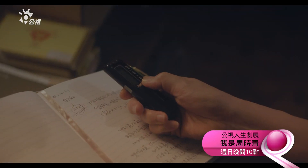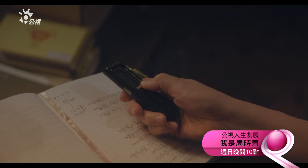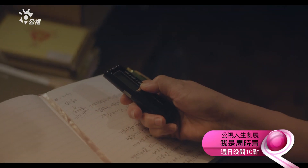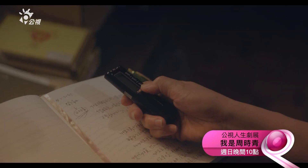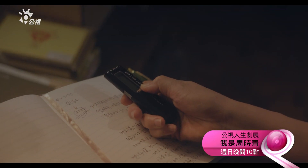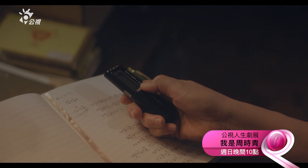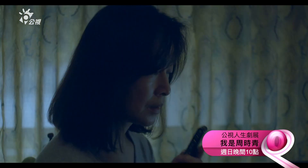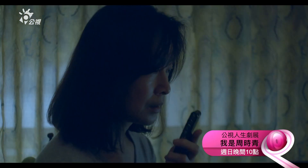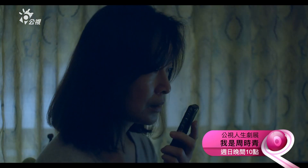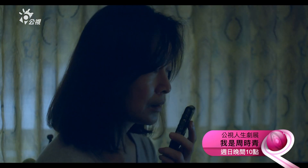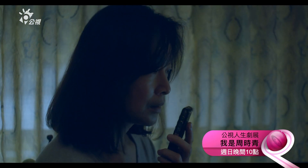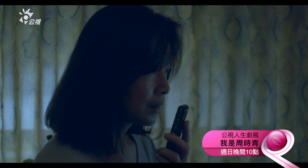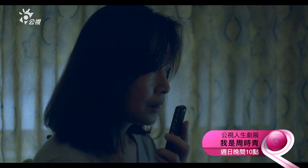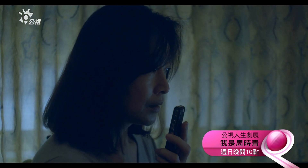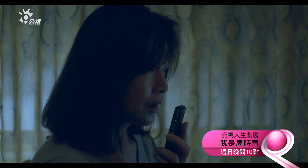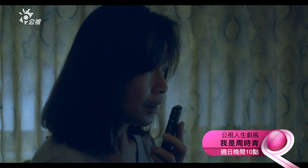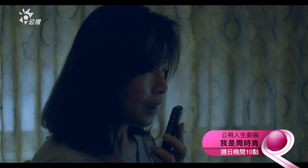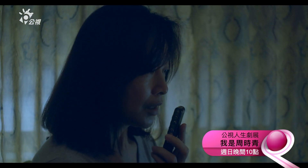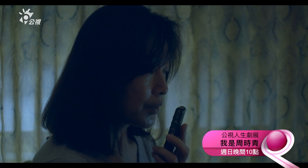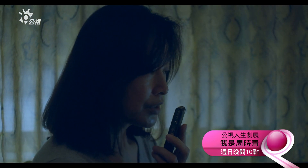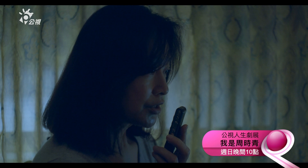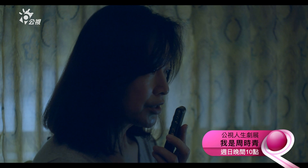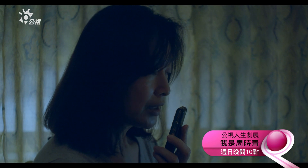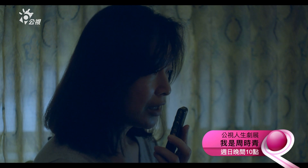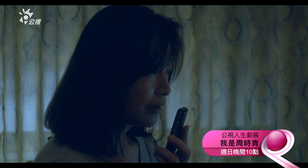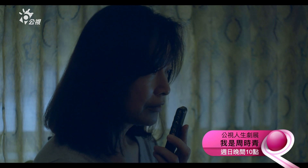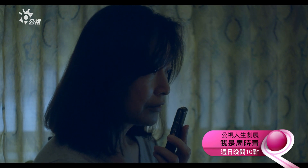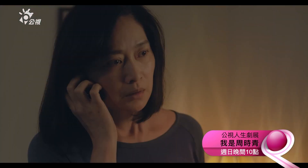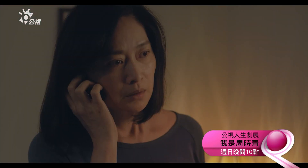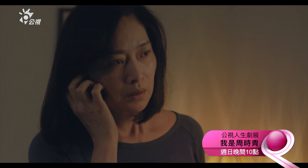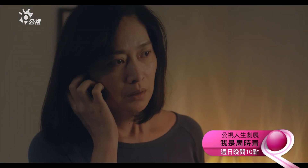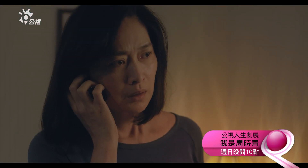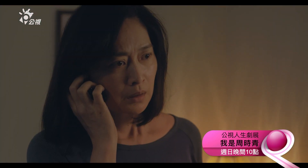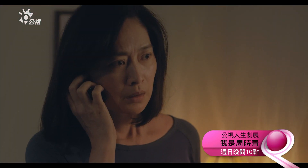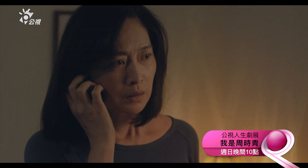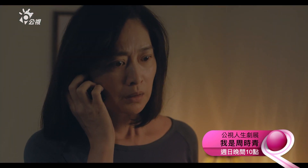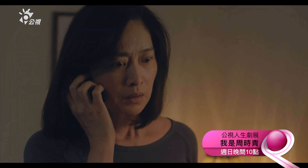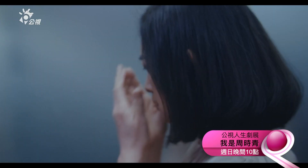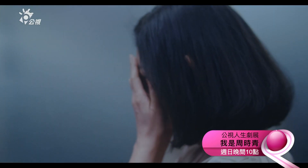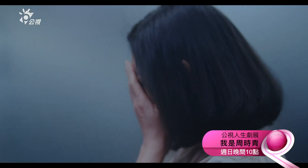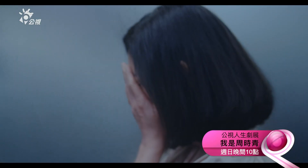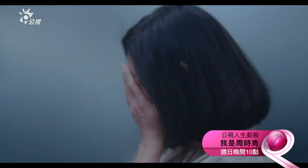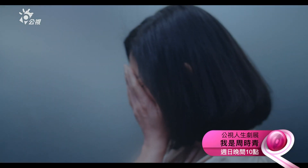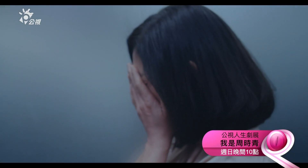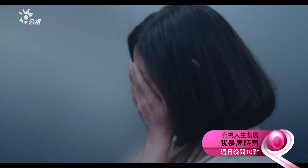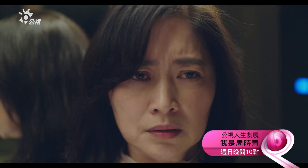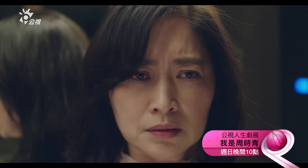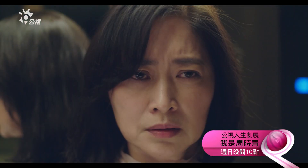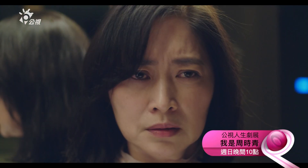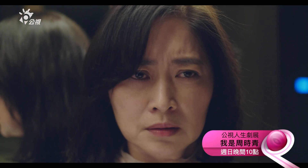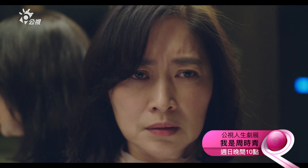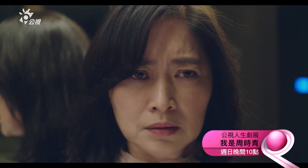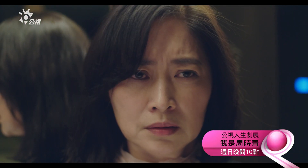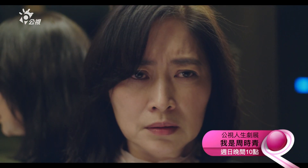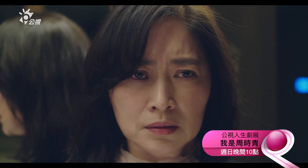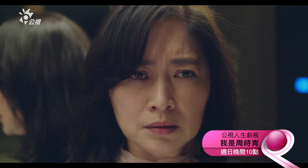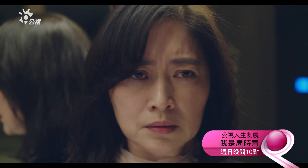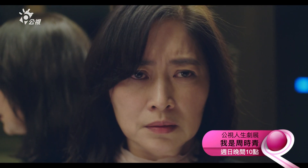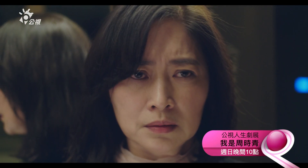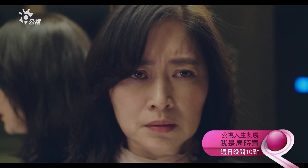姐，你之前有来买过吧？ 2月19号， 发了一封 email 给光轩。问他